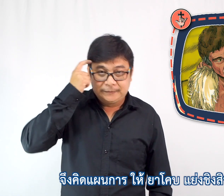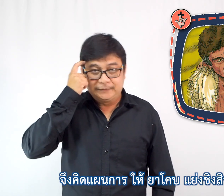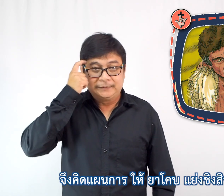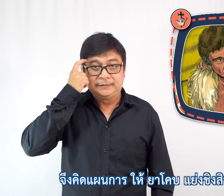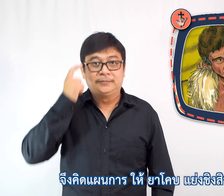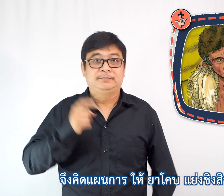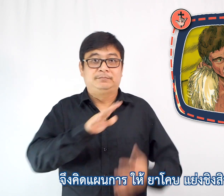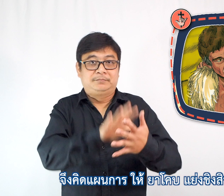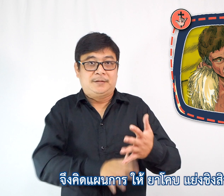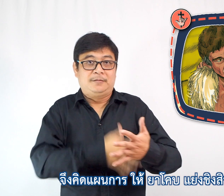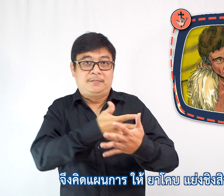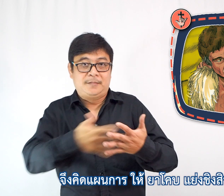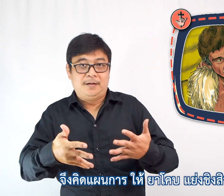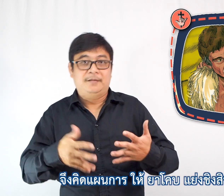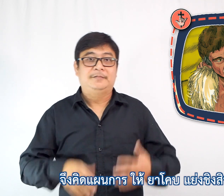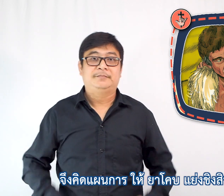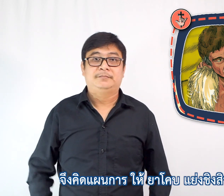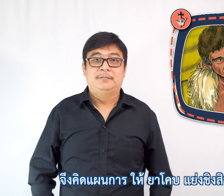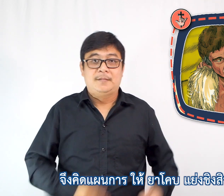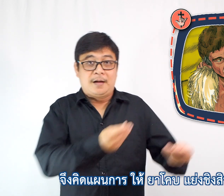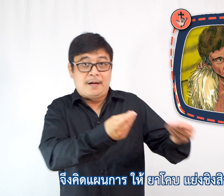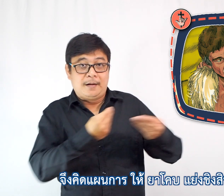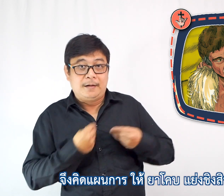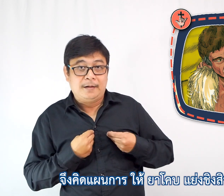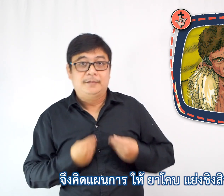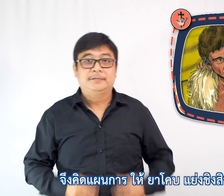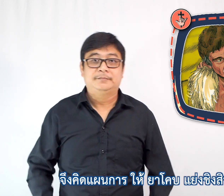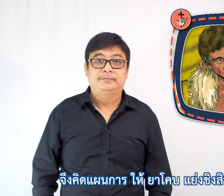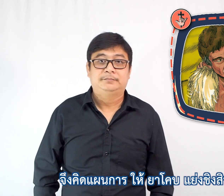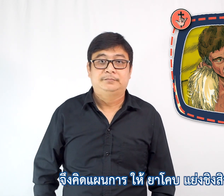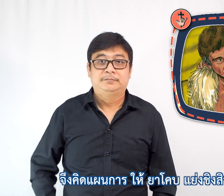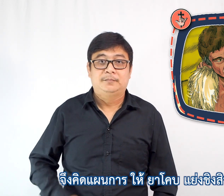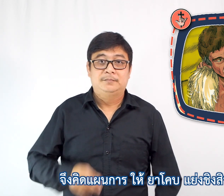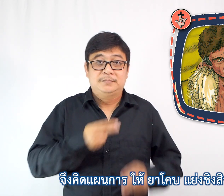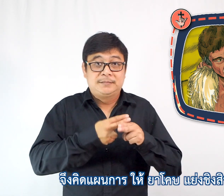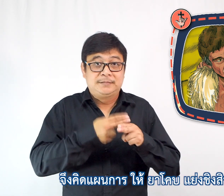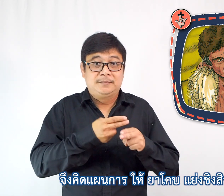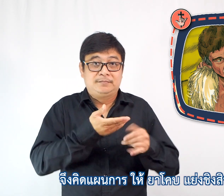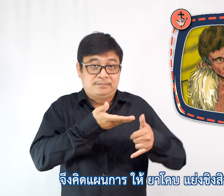จึงได้คิดแผนการให้ยาโคบแย่งสิทธิบุตรหัวปี